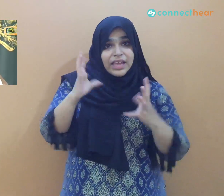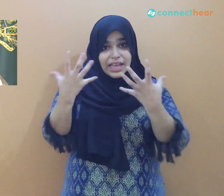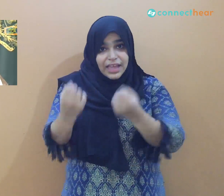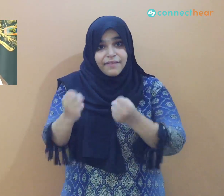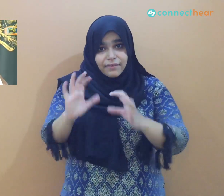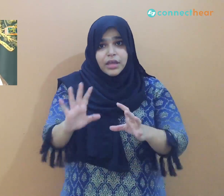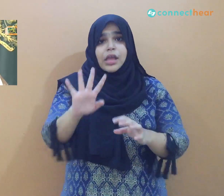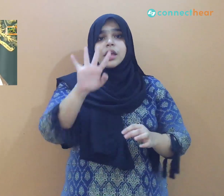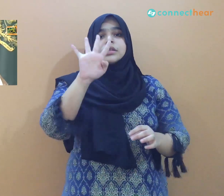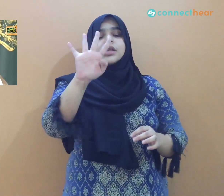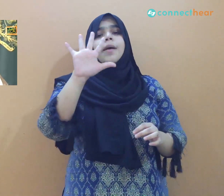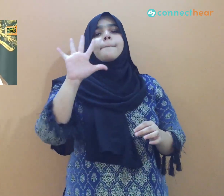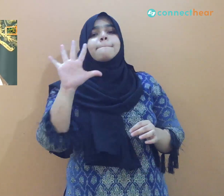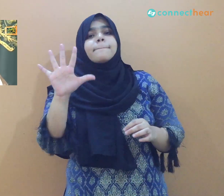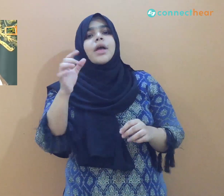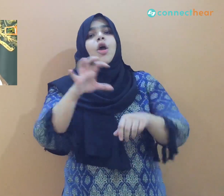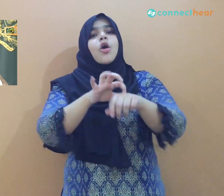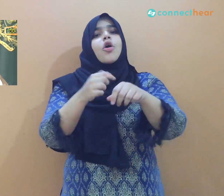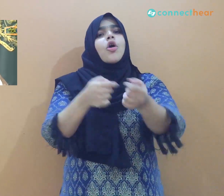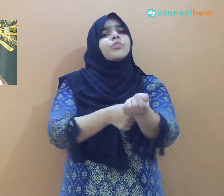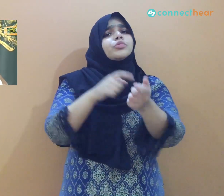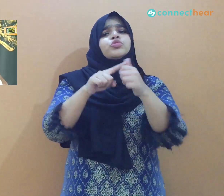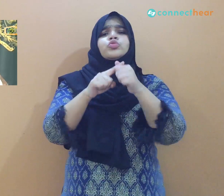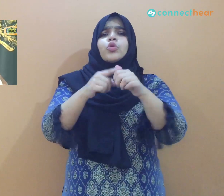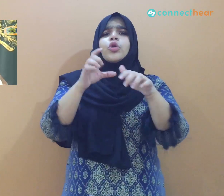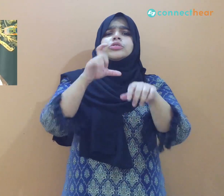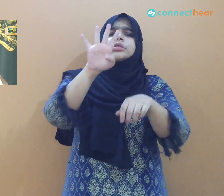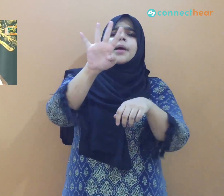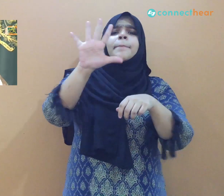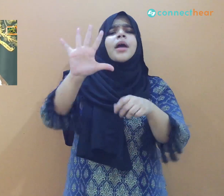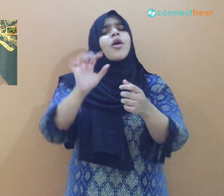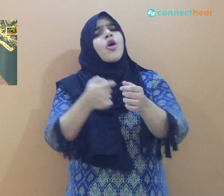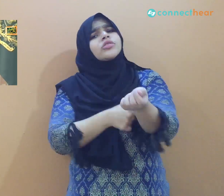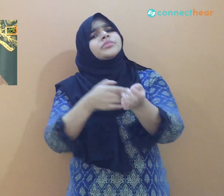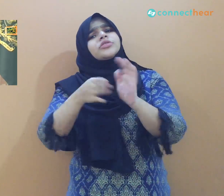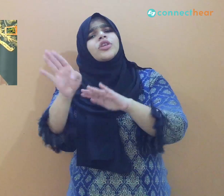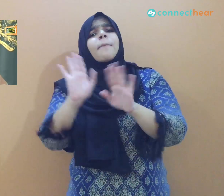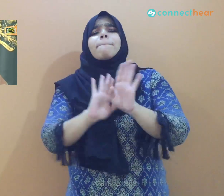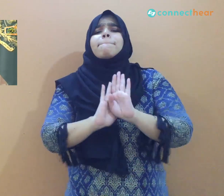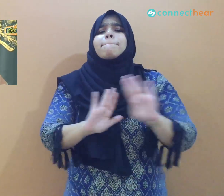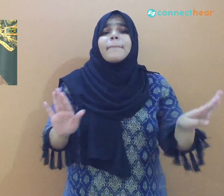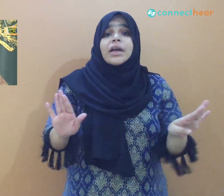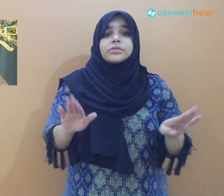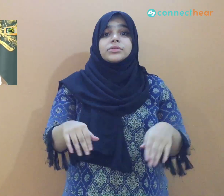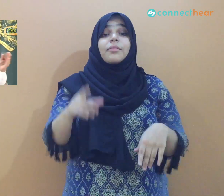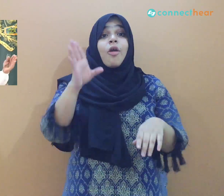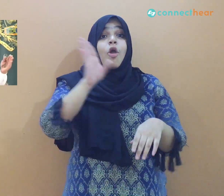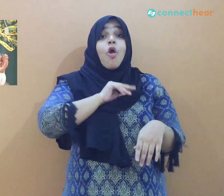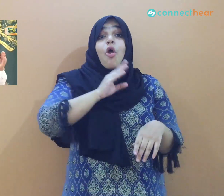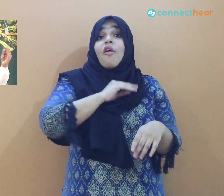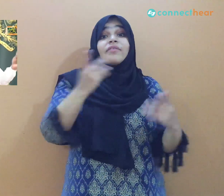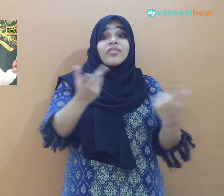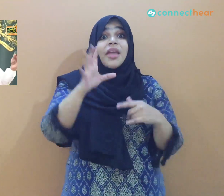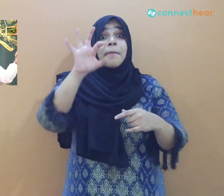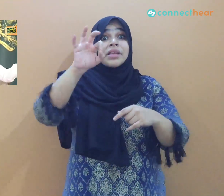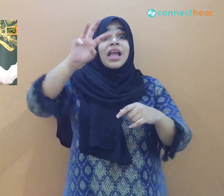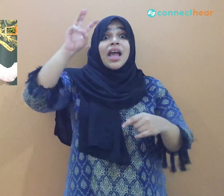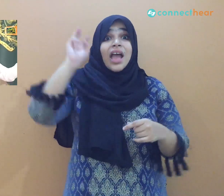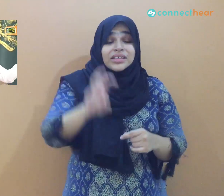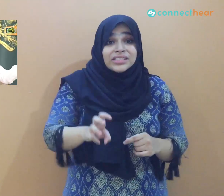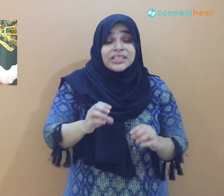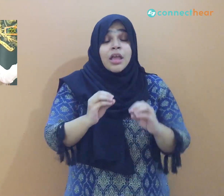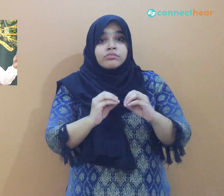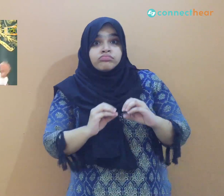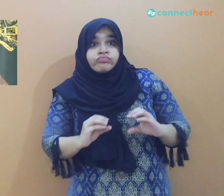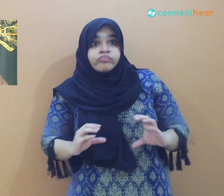ان میں سے صرف 4 یا 5 کو ہاسپٹل جانے کی ضرورت پڑتی ہے. تو ڈر یہ ہوتا ہے کہ جب اتنی زیادہ, جب 50,000 سے زیادہ جب